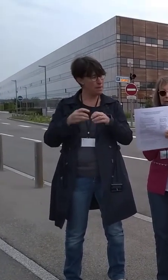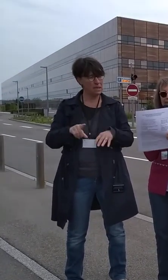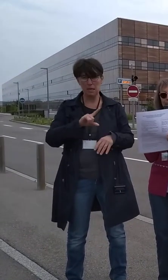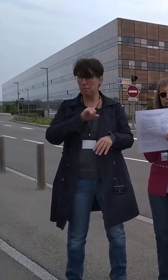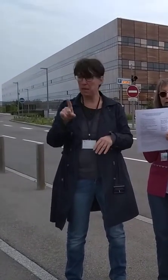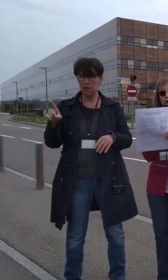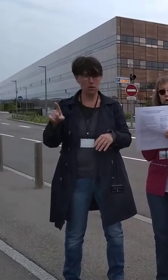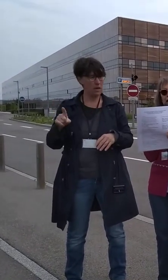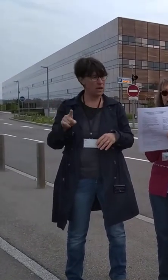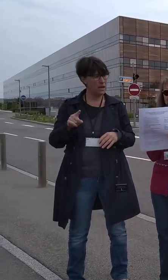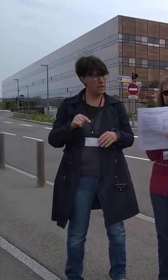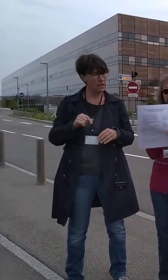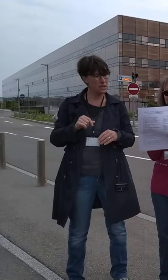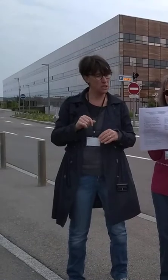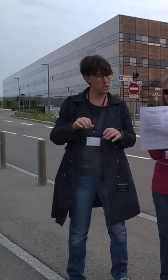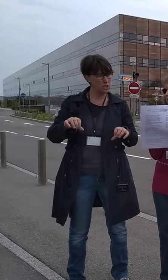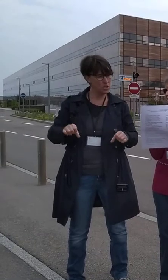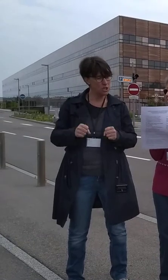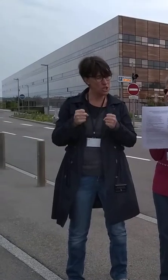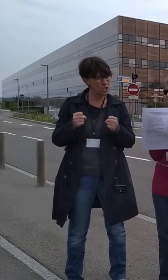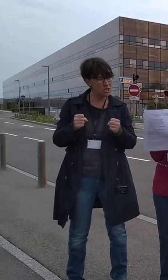meilleurs. Ne perdez pas